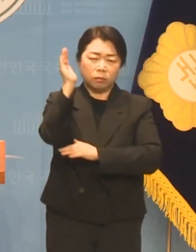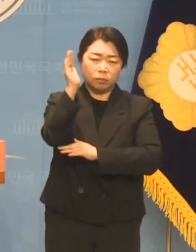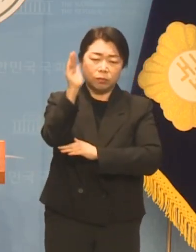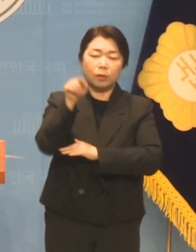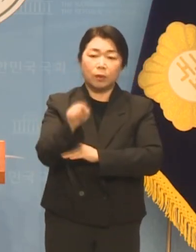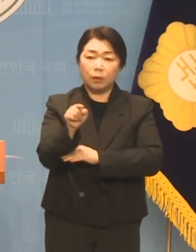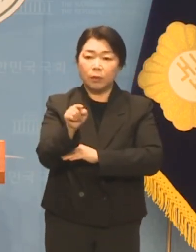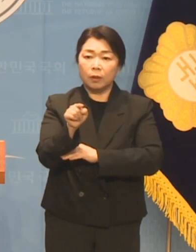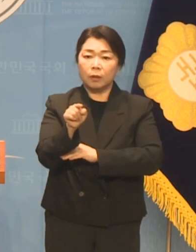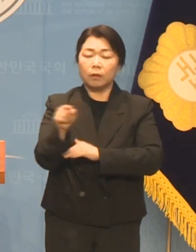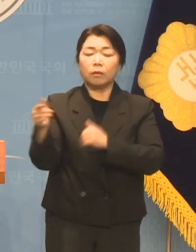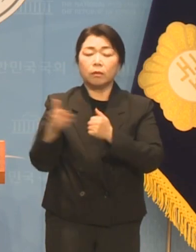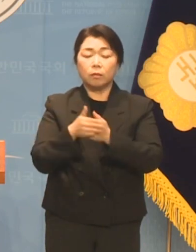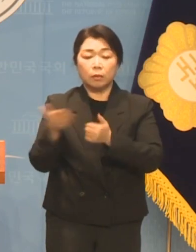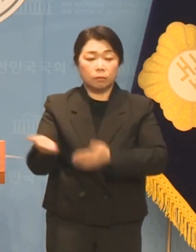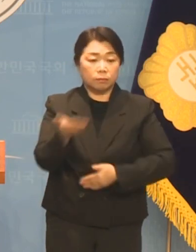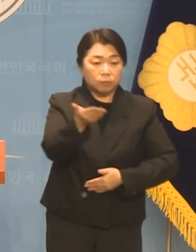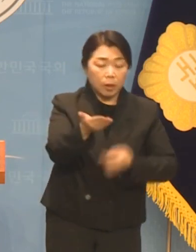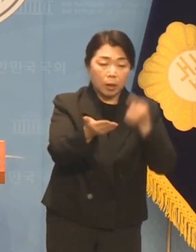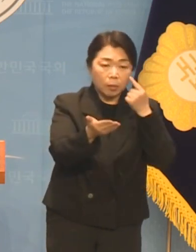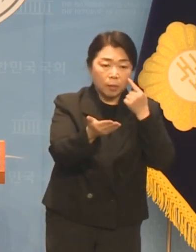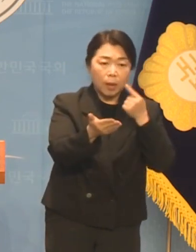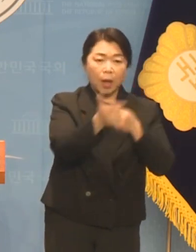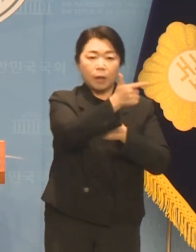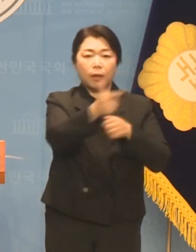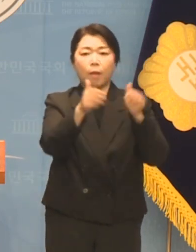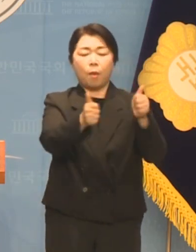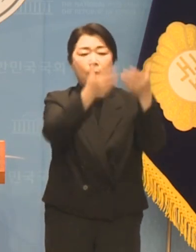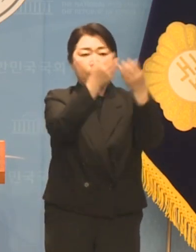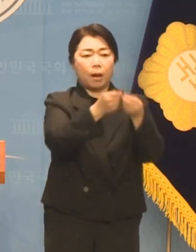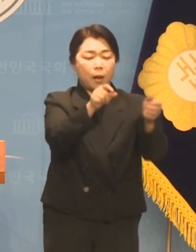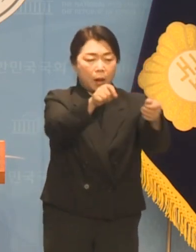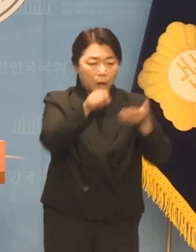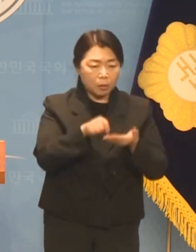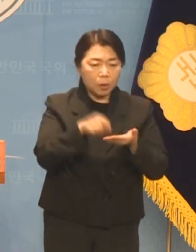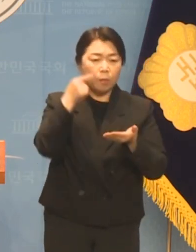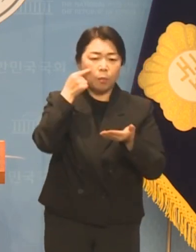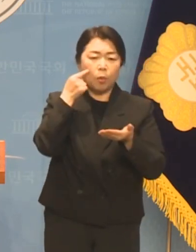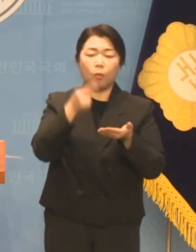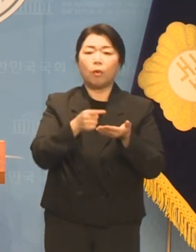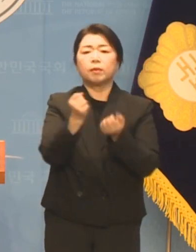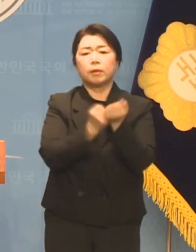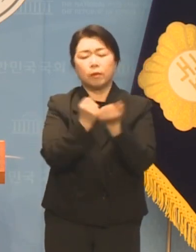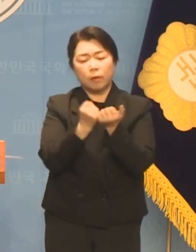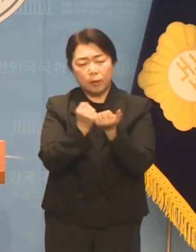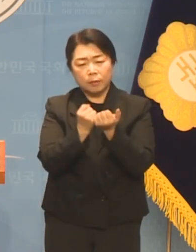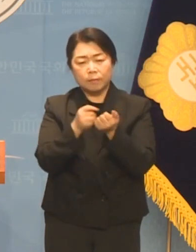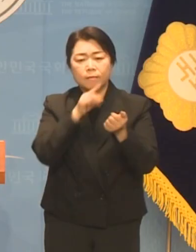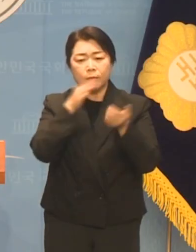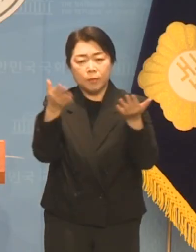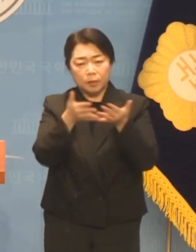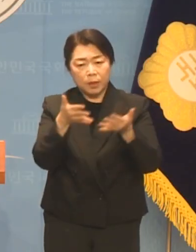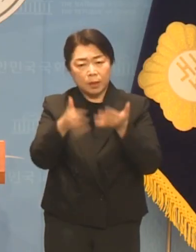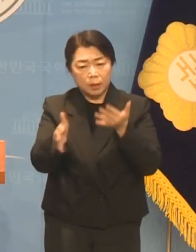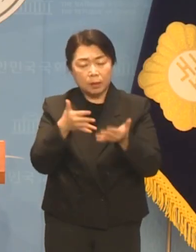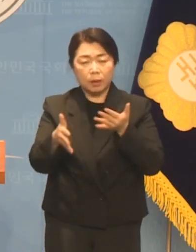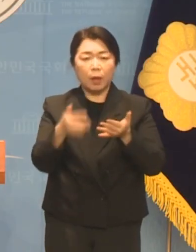법리 판단을 정밀하게 했을 뿐만 아니라 전체 발언을 증거에